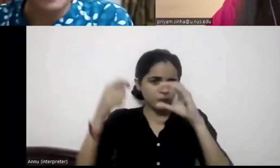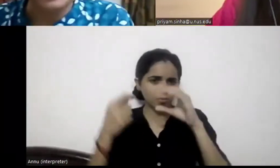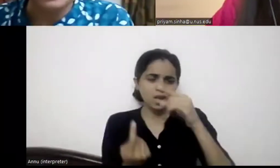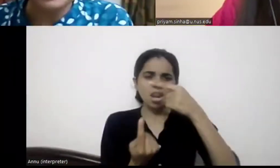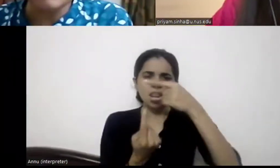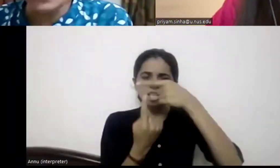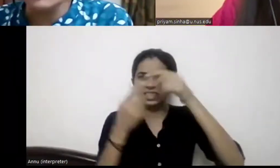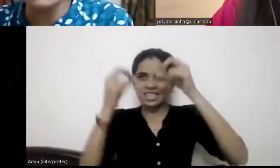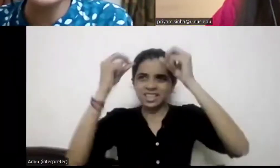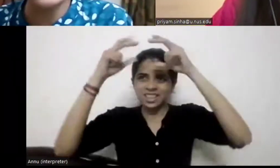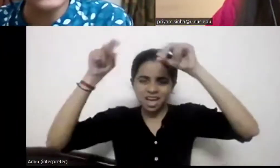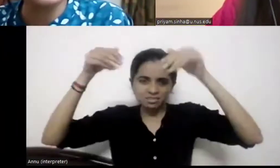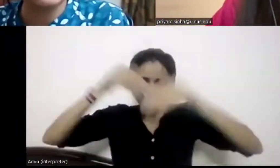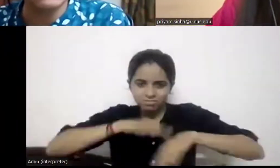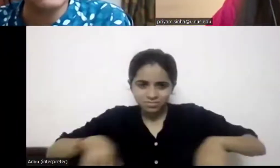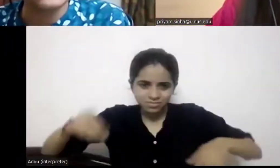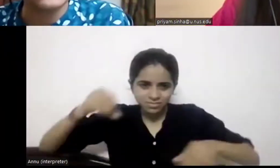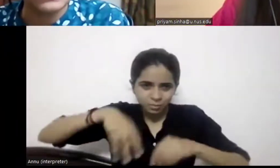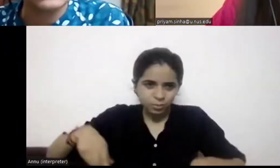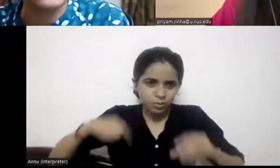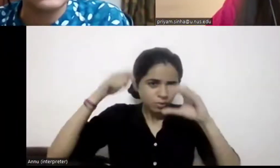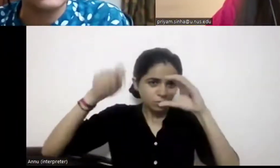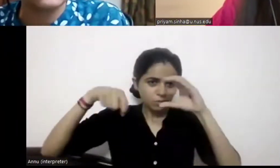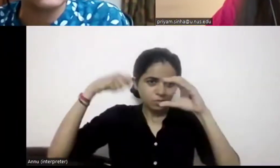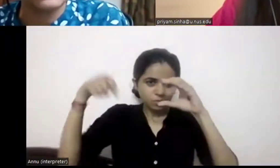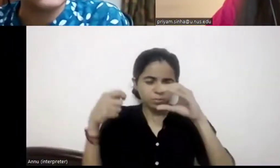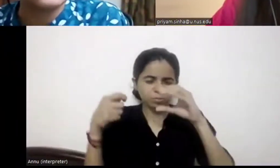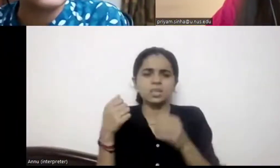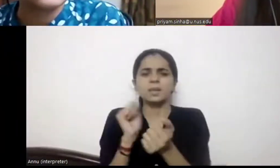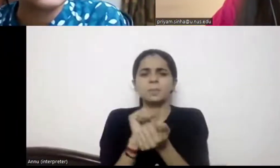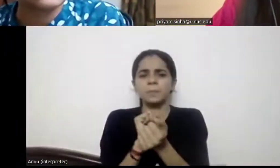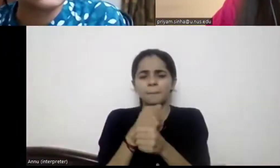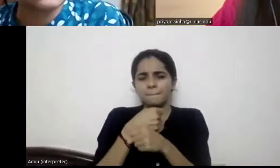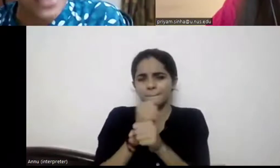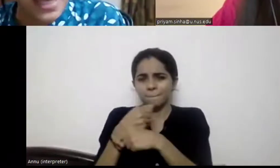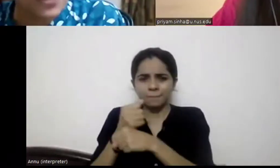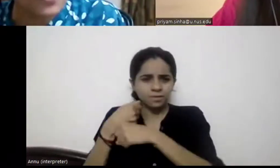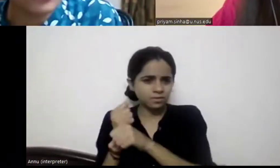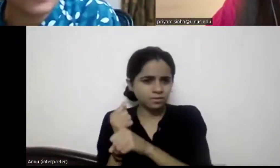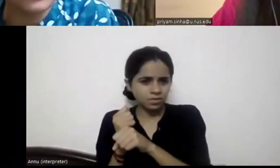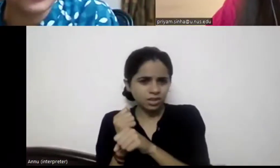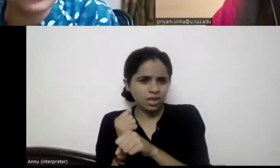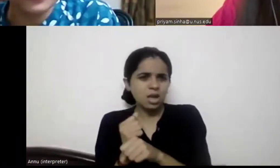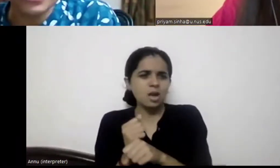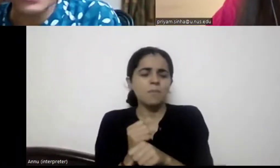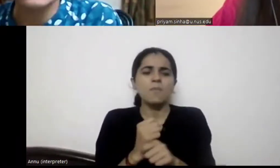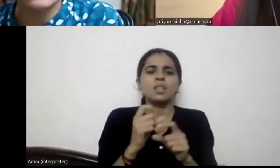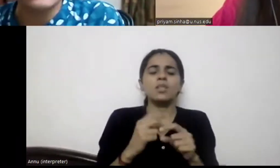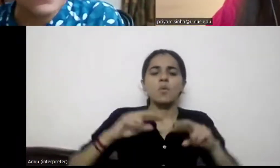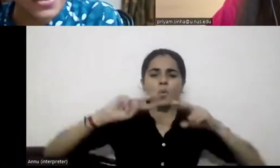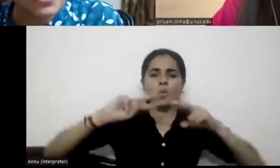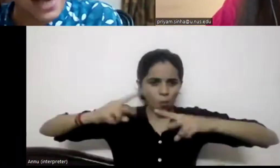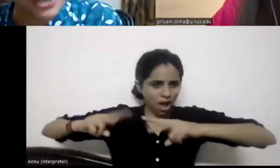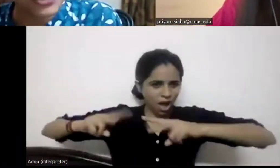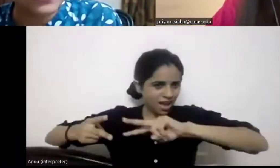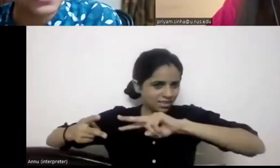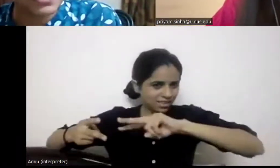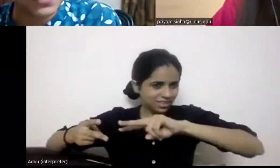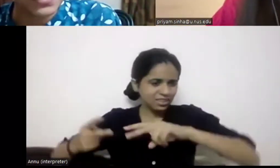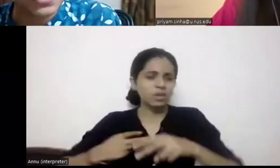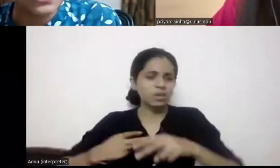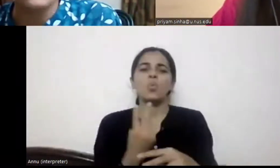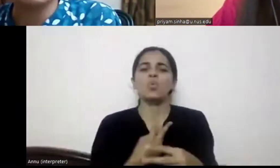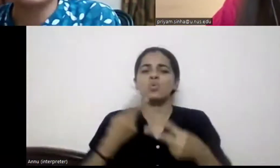पर, so these films created this dialogue about these rare kind